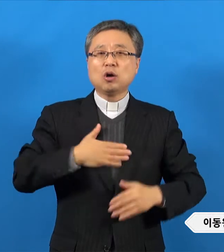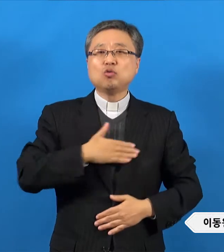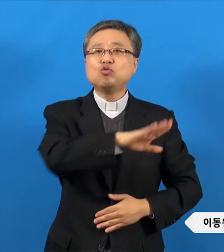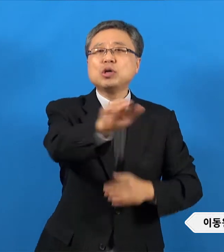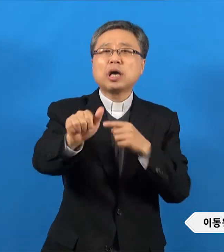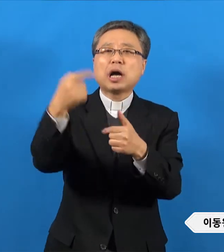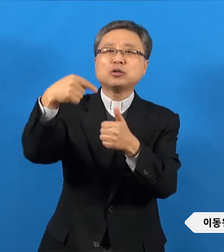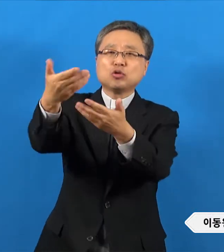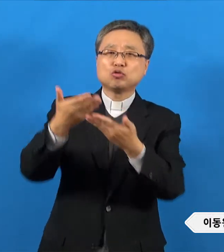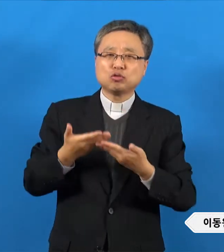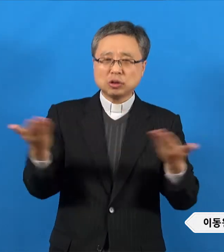적지 않습니다.